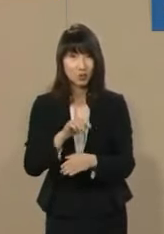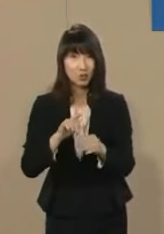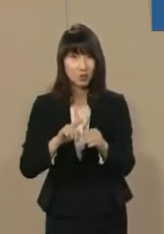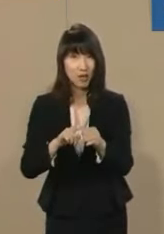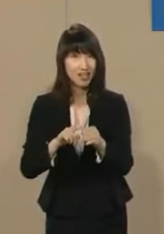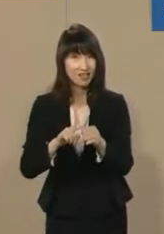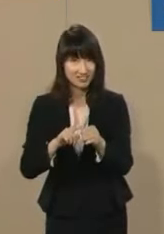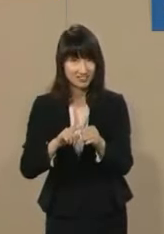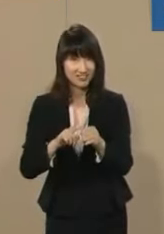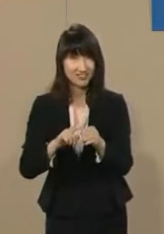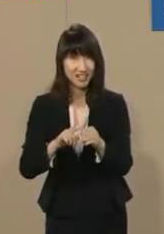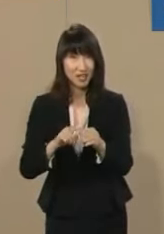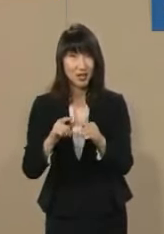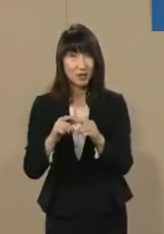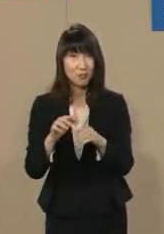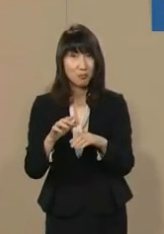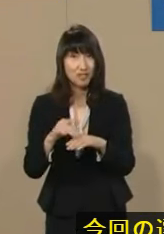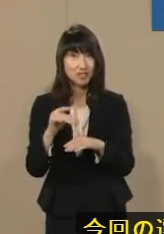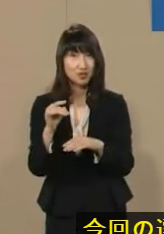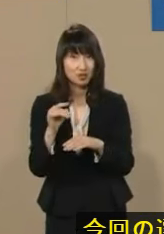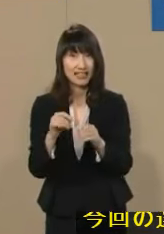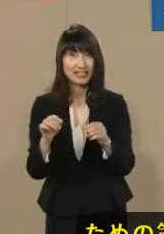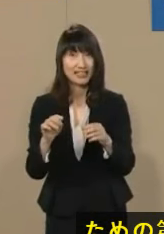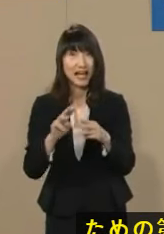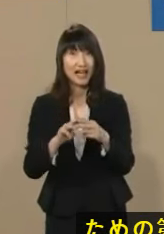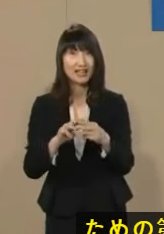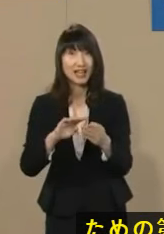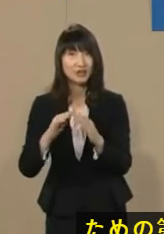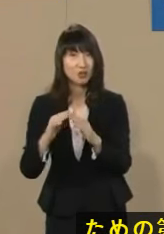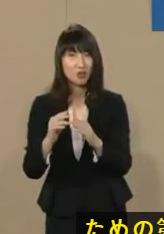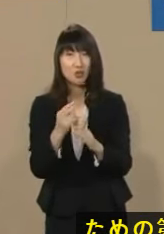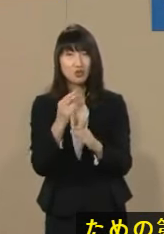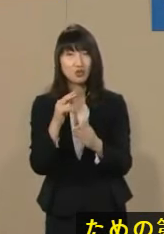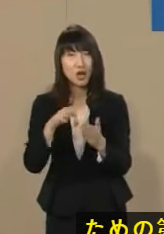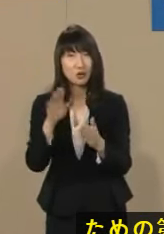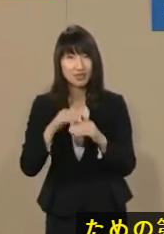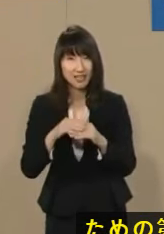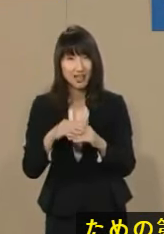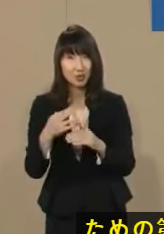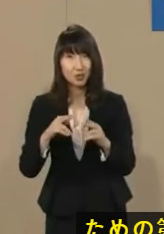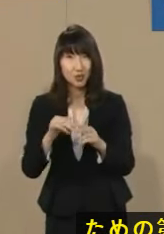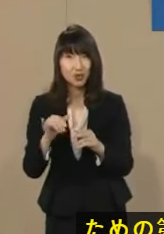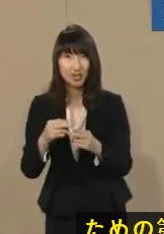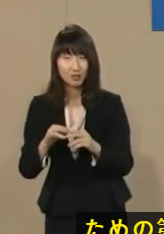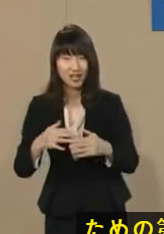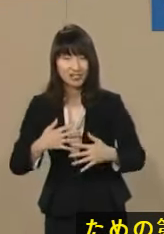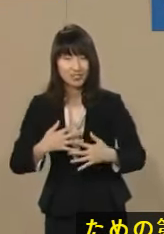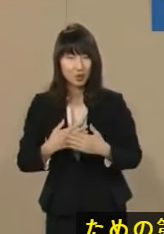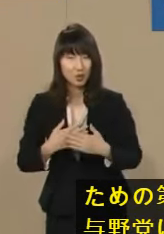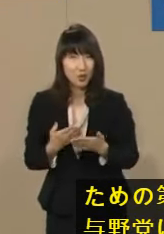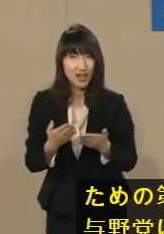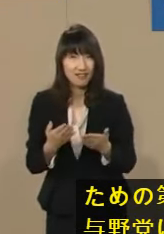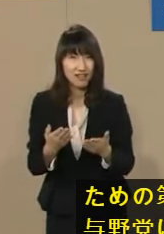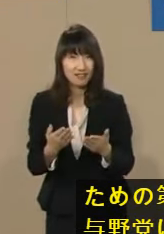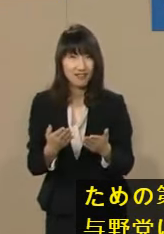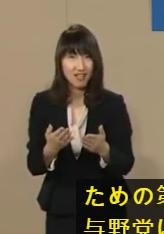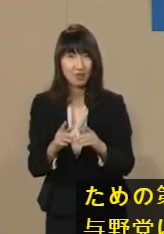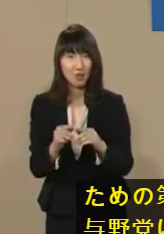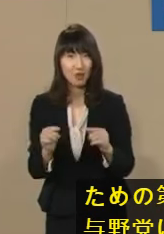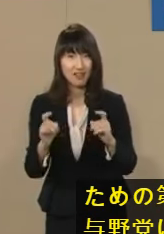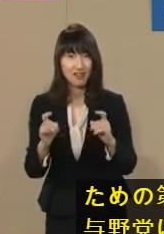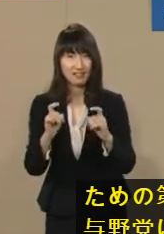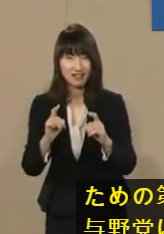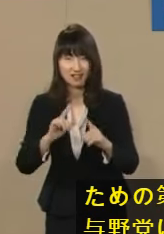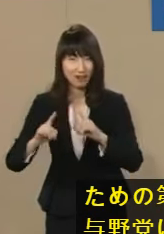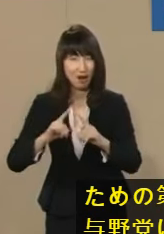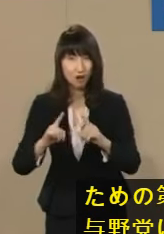歩、まずは永田町の空気は一切読まない、与野党に緊張感を与える、国会内でガチンコで喧嘩をする勢力